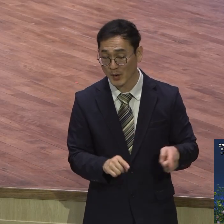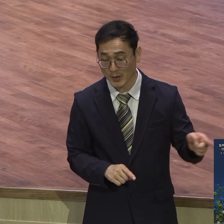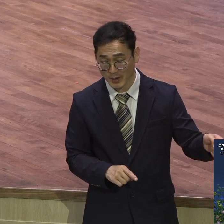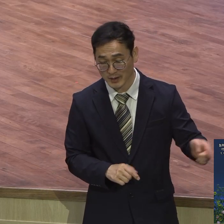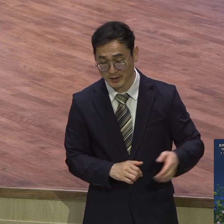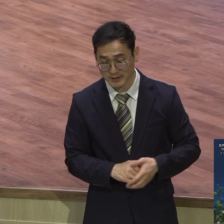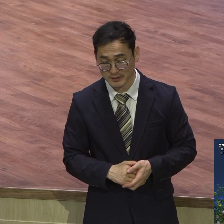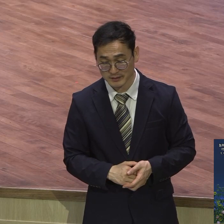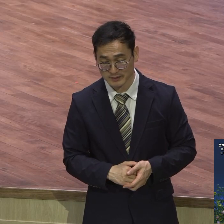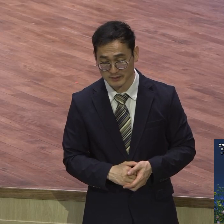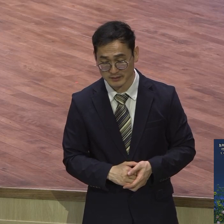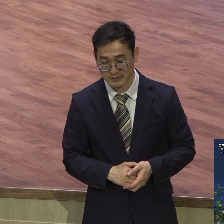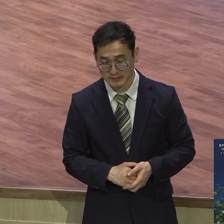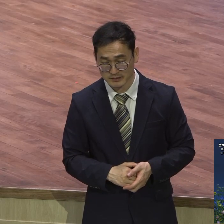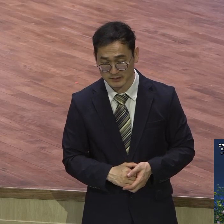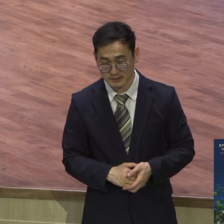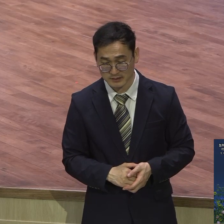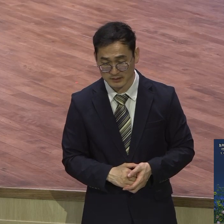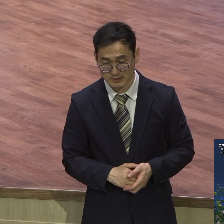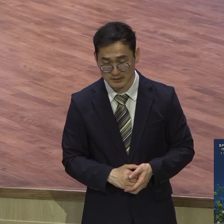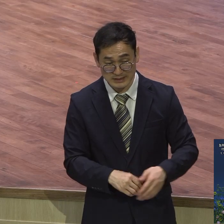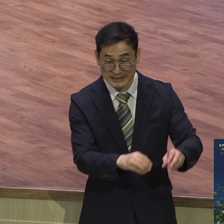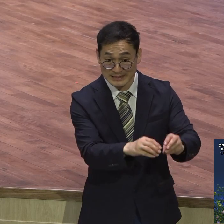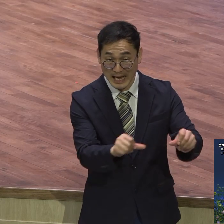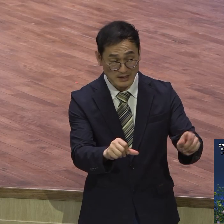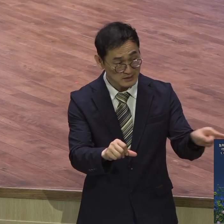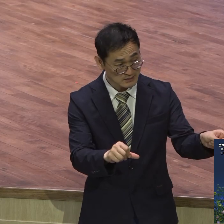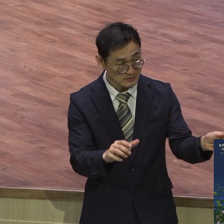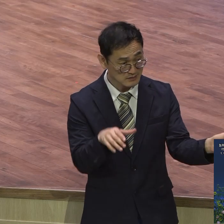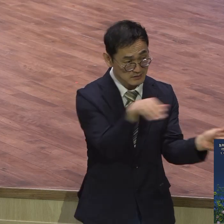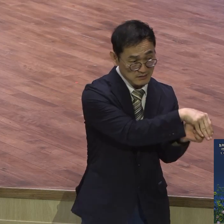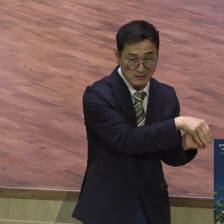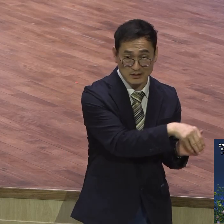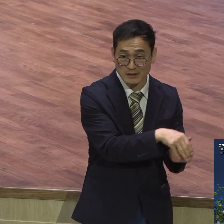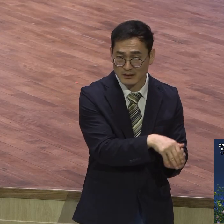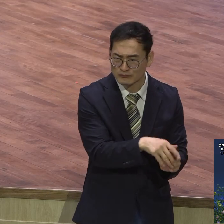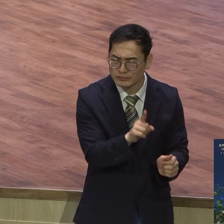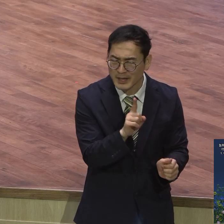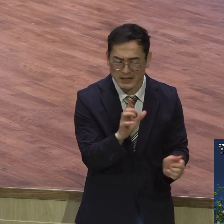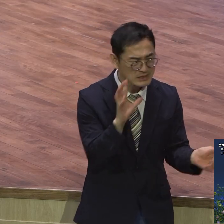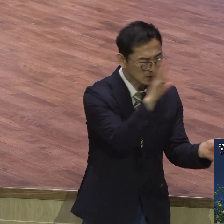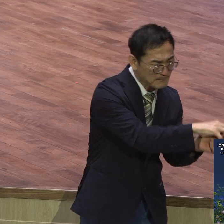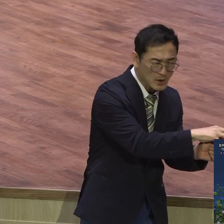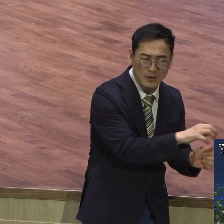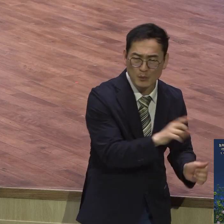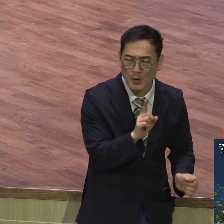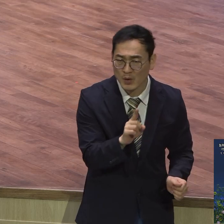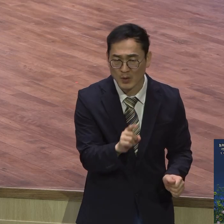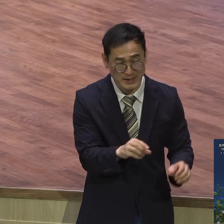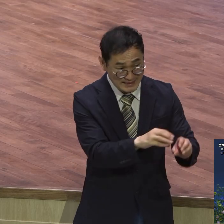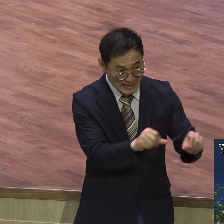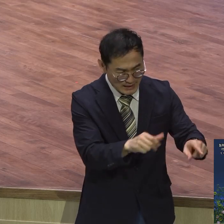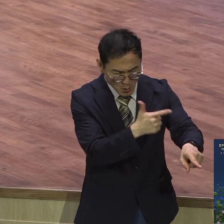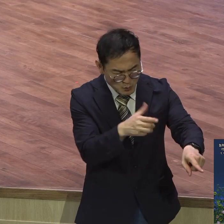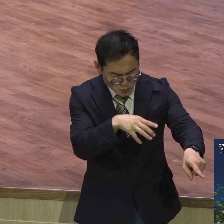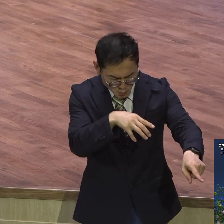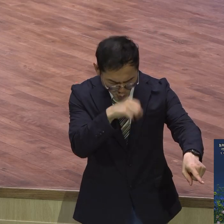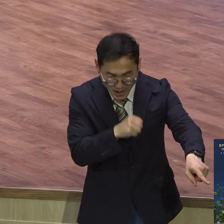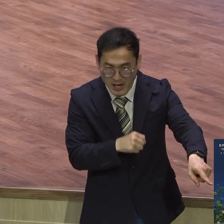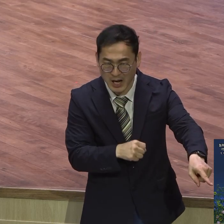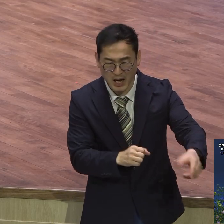삼키는 땅이라 그랬는데 무슨 땅이 거주민을 삼킵니까? 이 말이 무슨 뜻인가 하면 가난한 땅이 너무 좋으니까